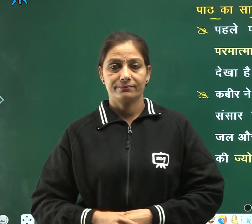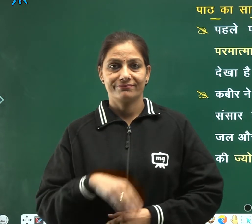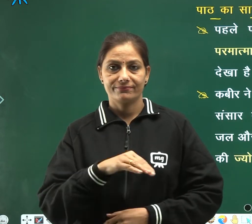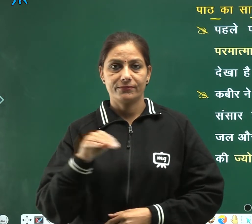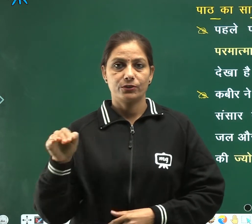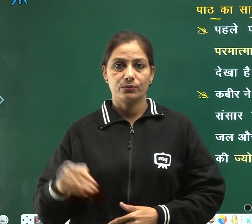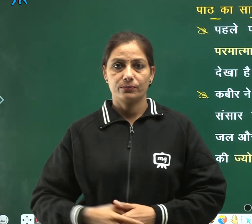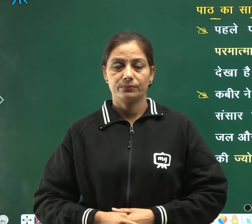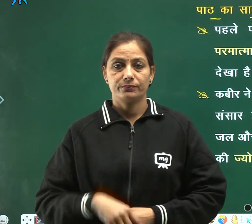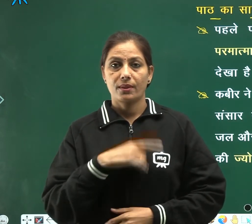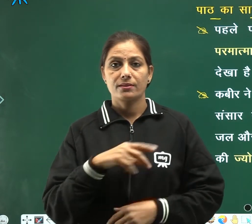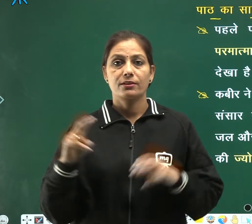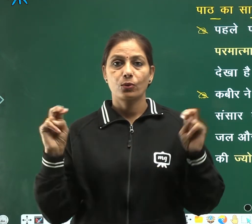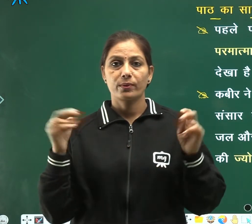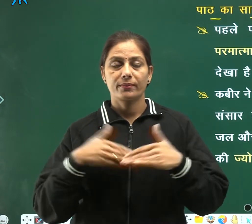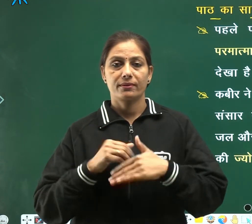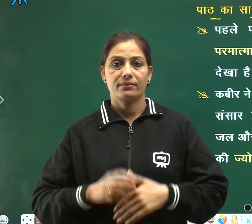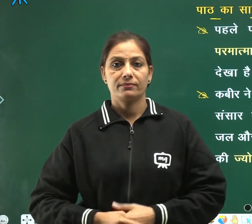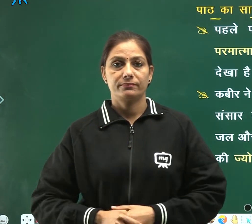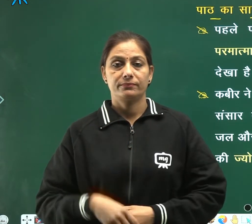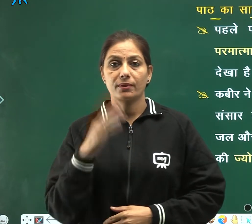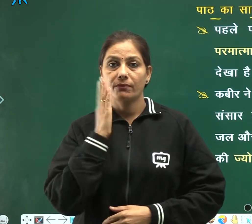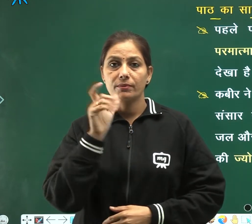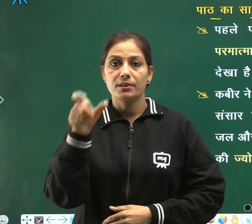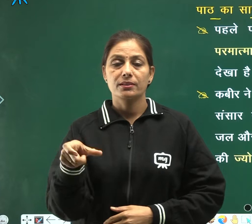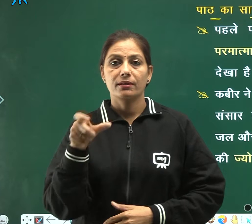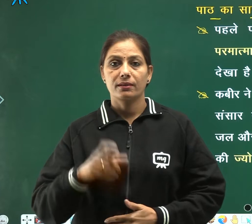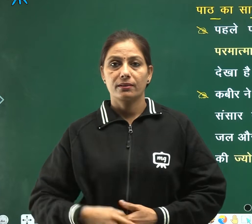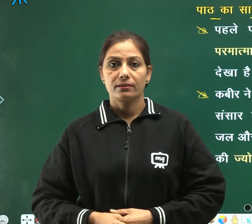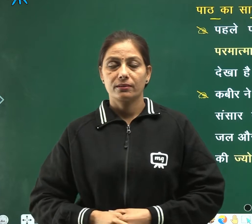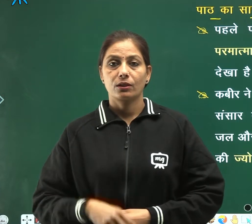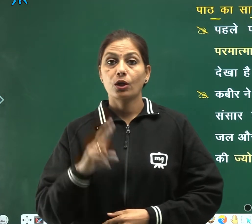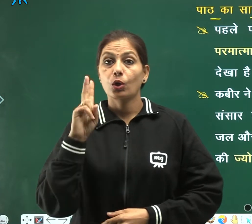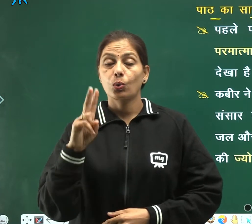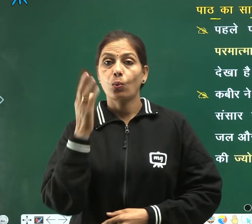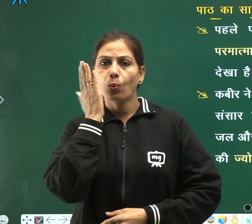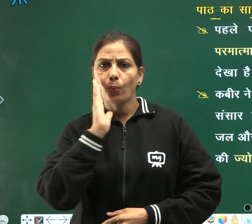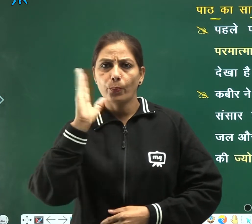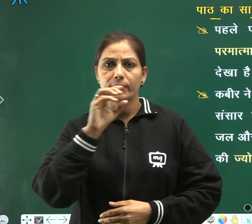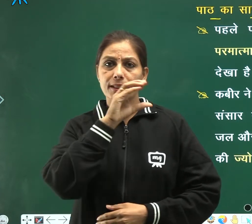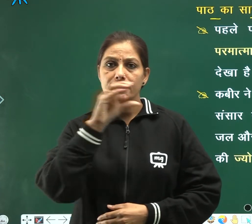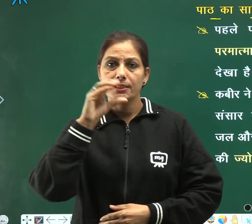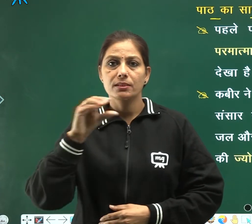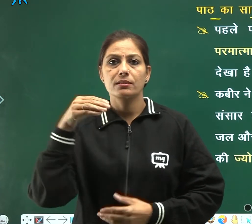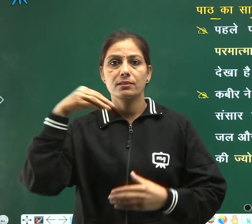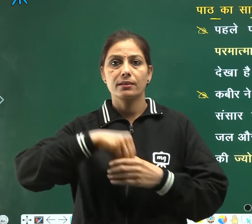बच्चों, इस अध्याय में कबीर जी के 2 पद संकलित हैं।